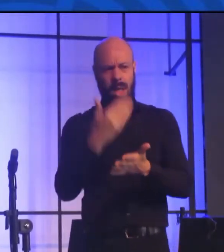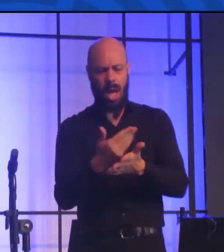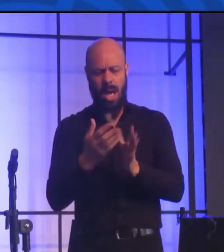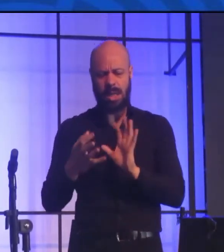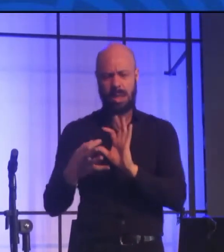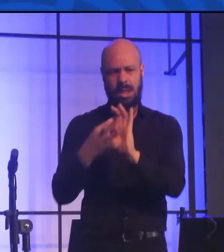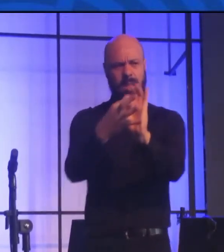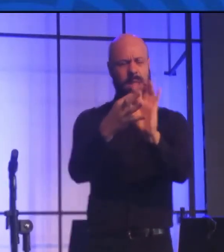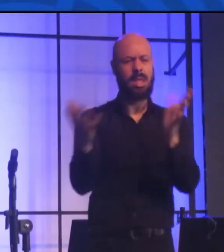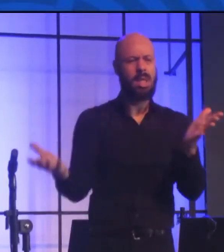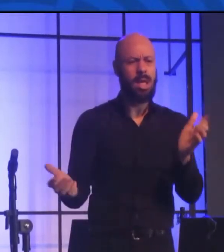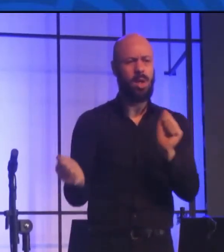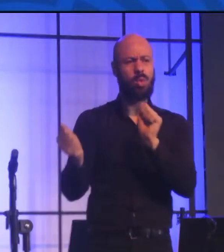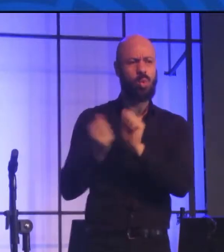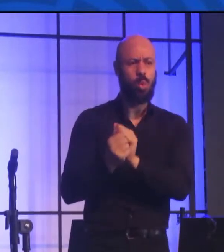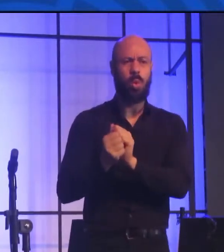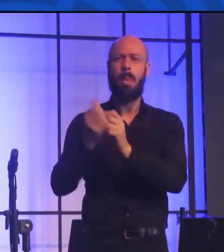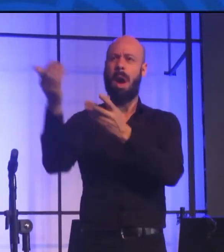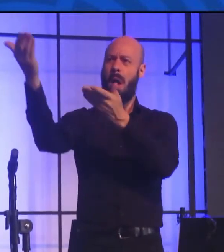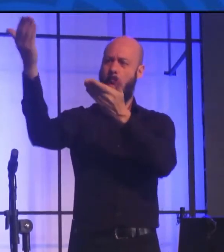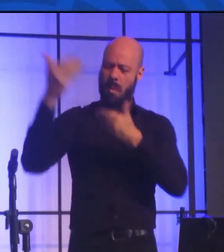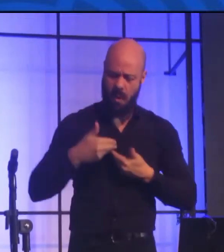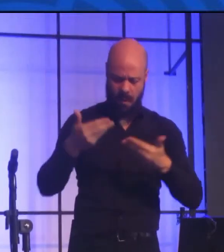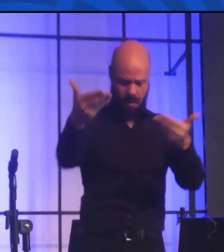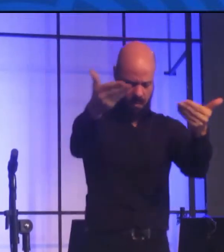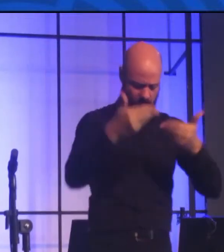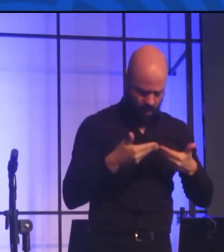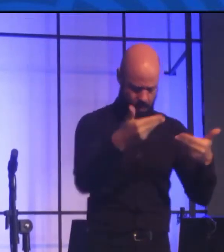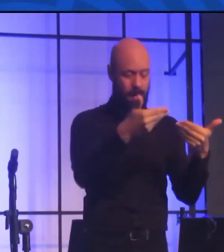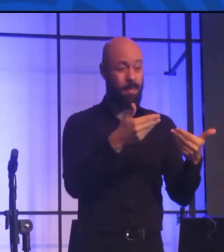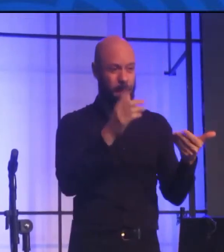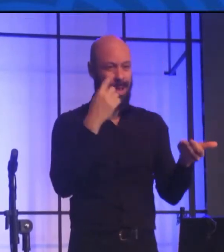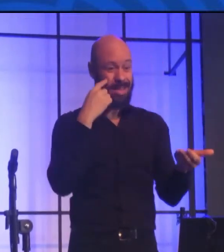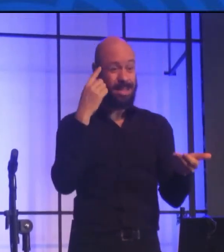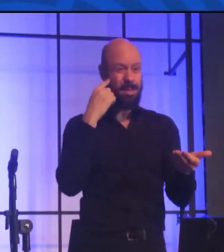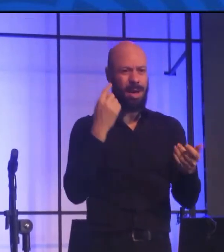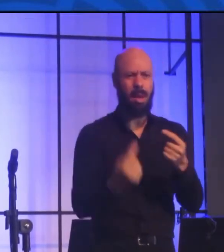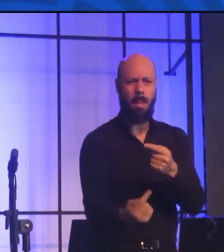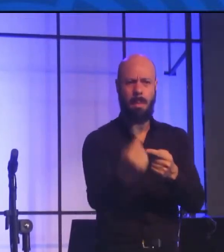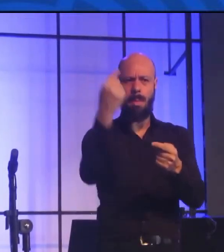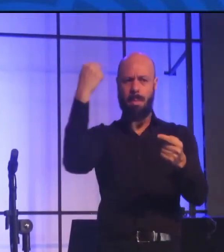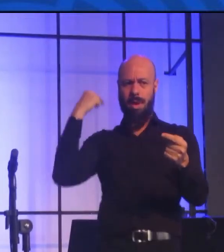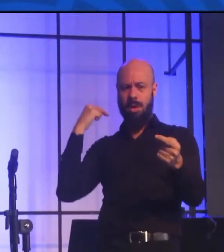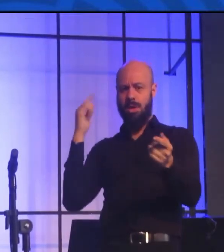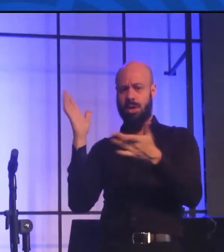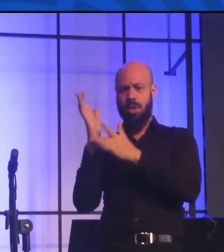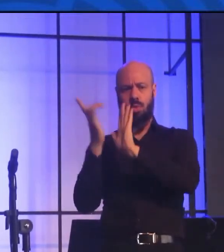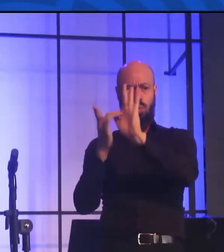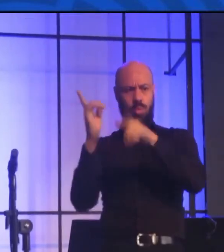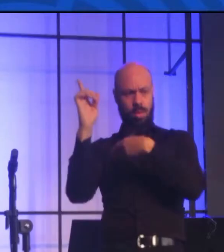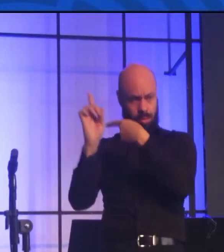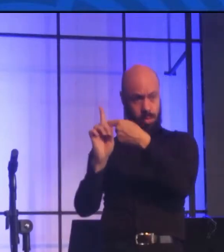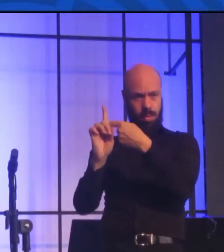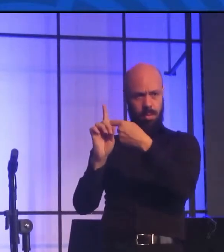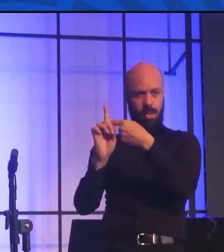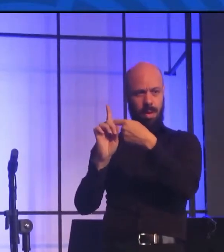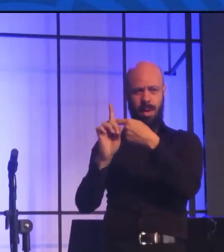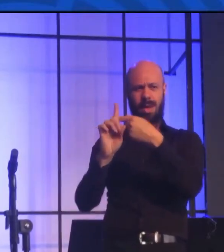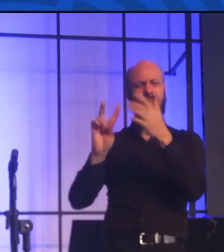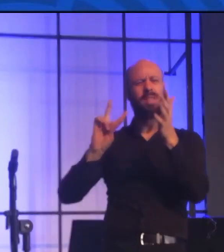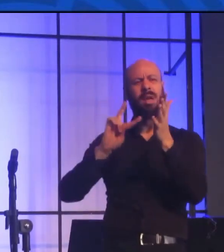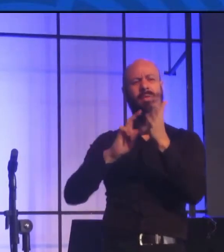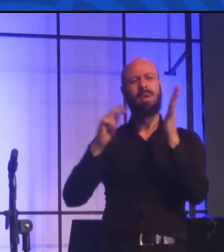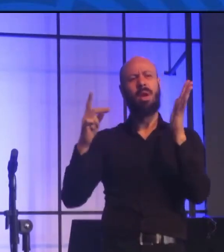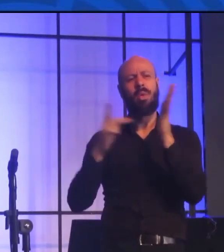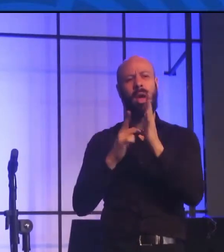até Ele. Ele veio até você através de Jesus Cristo, morrendo naquela cruz, para que eu e você pudéssemos ter a ousadia